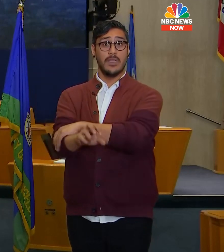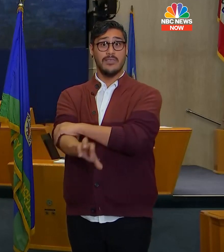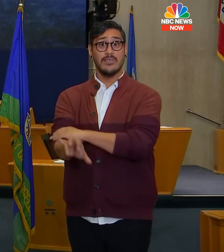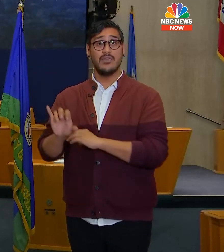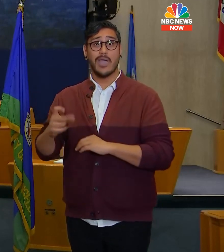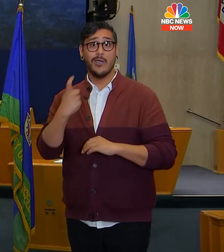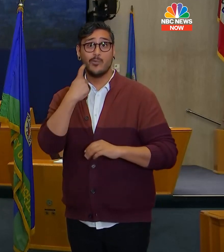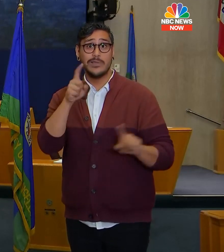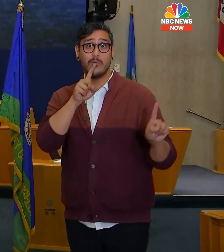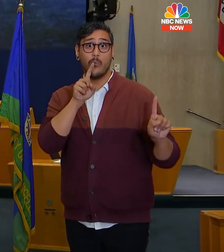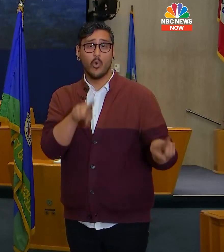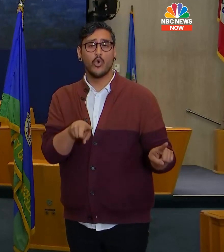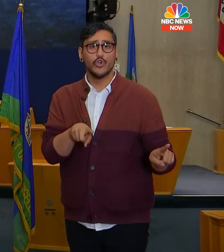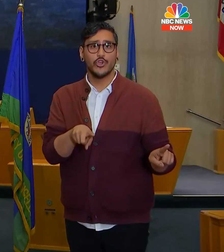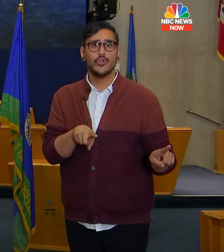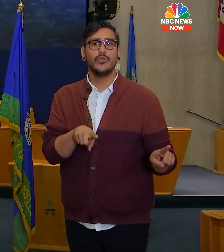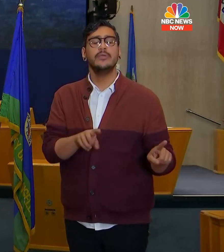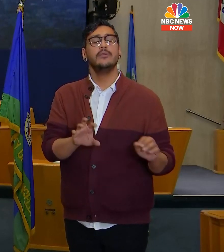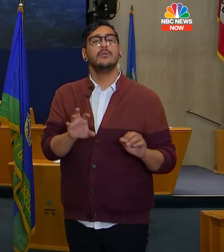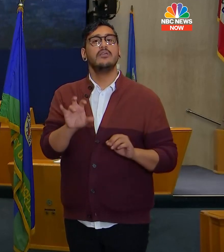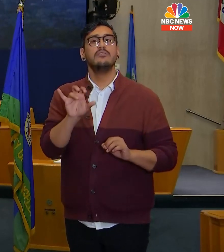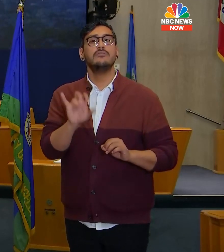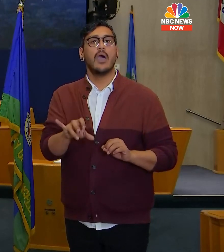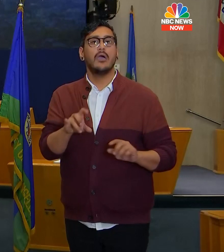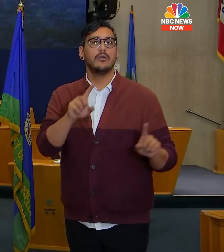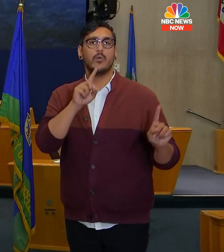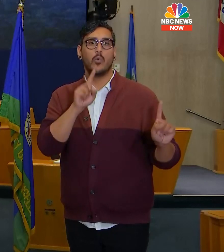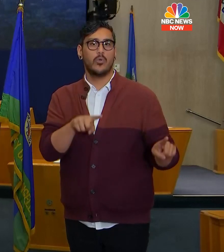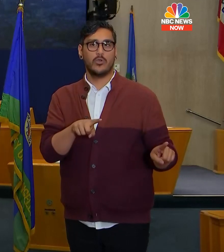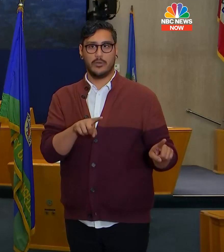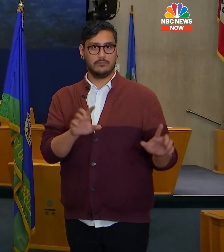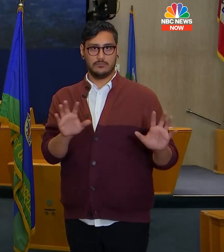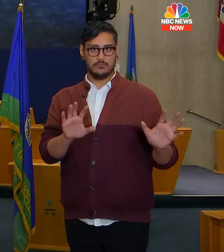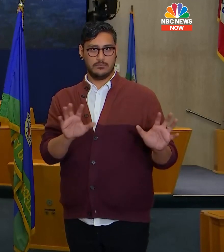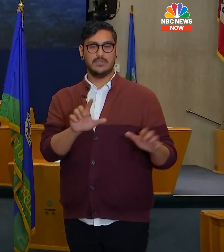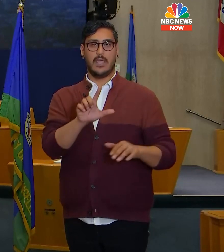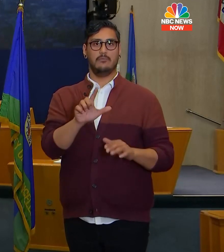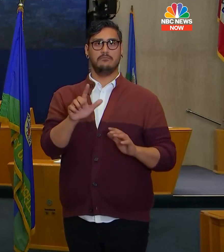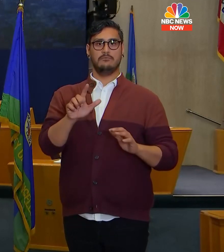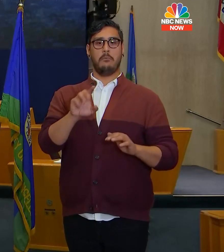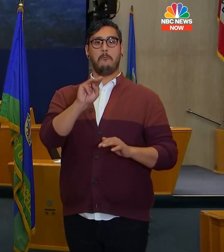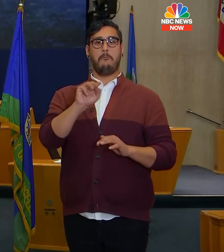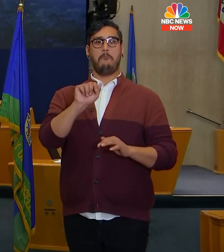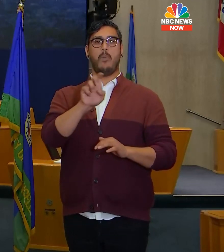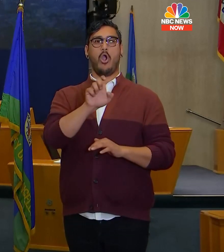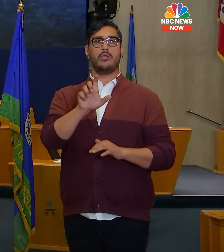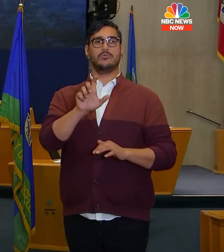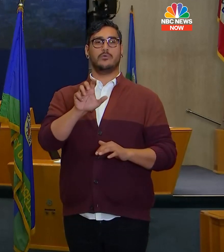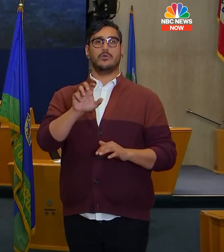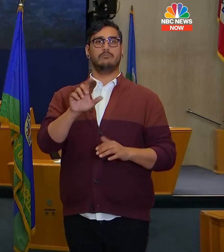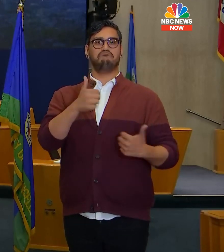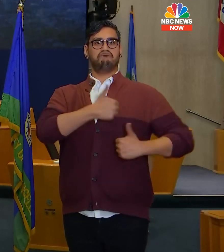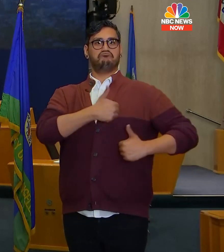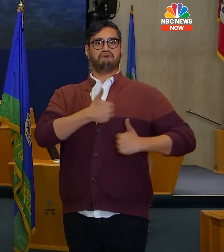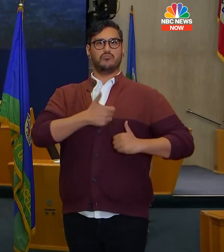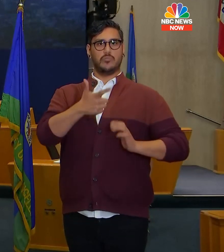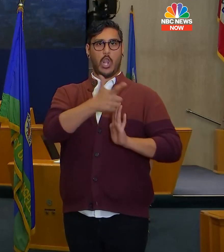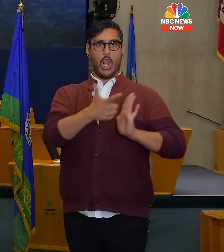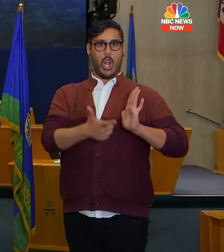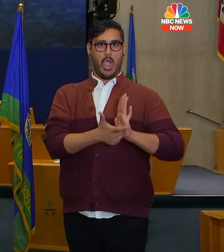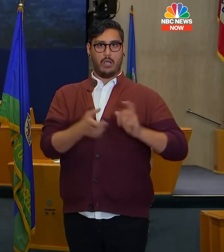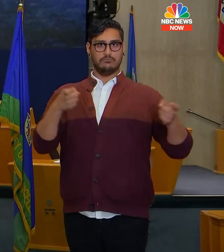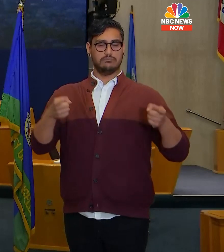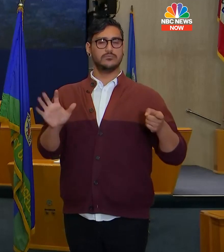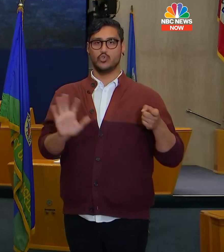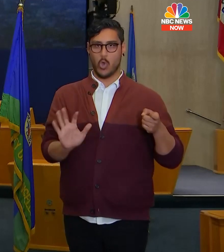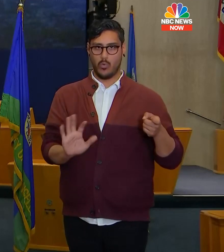quiere decir, no es una orden como de ley marcial, eso no existe. Lo que estamos haciendo es una orden exclusiva para